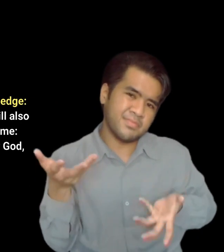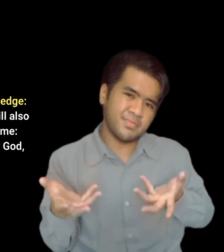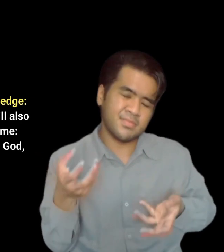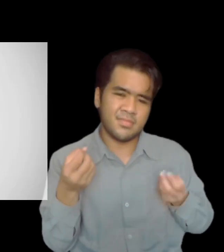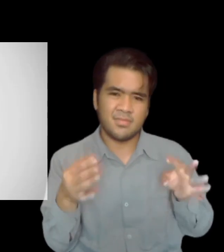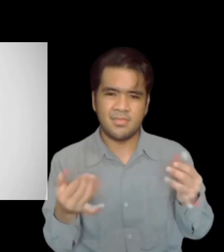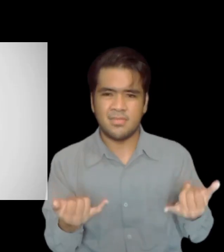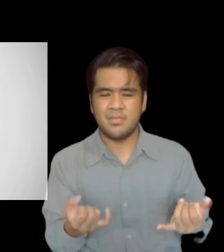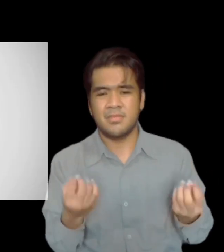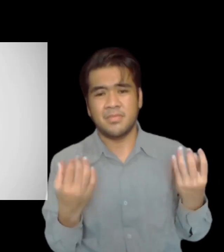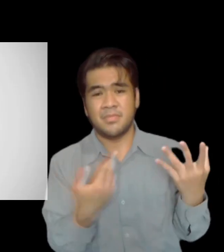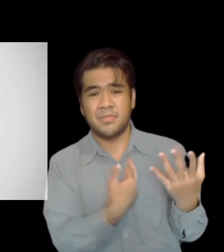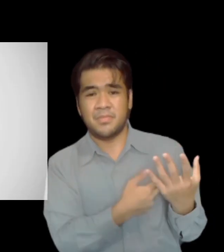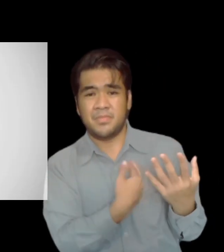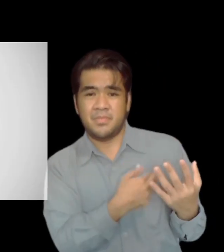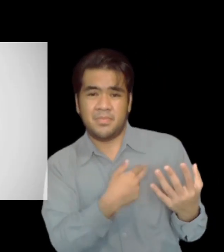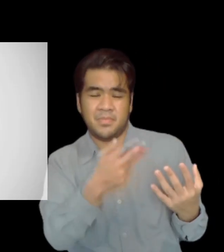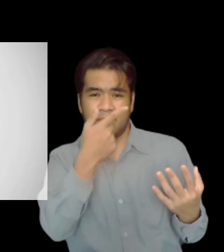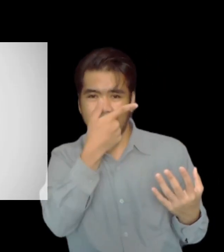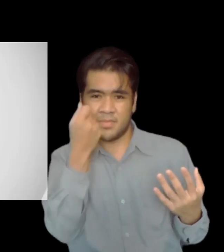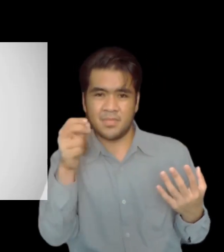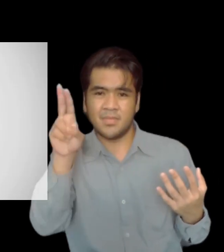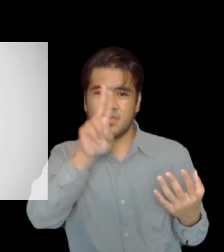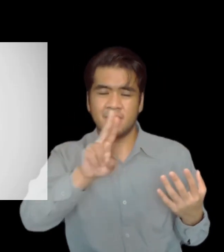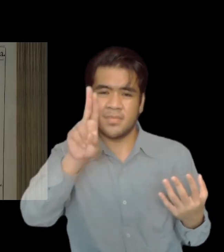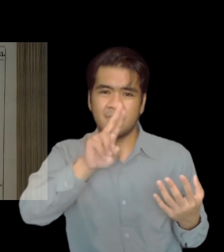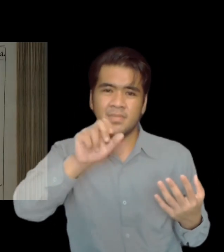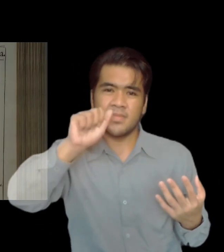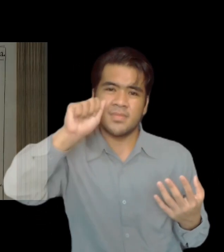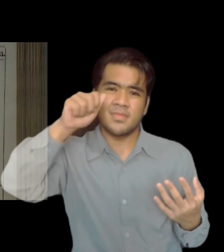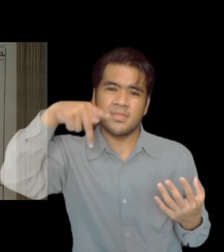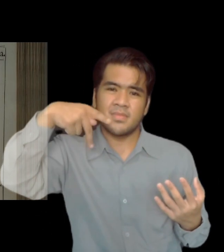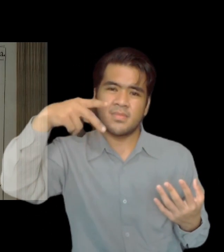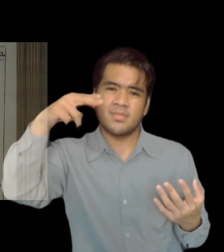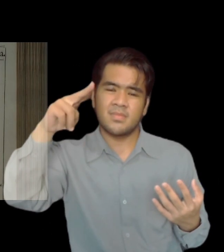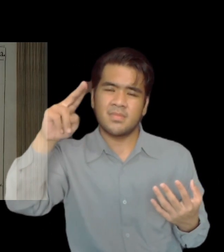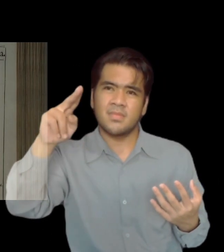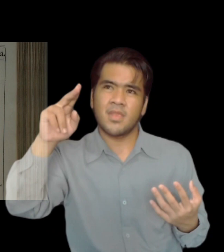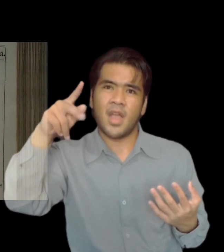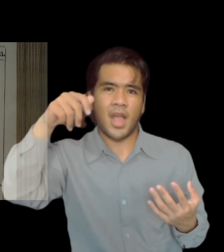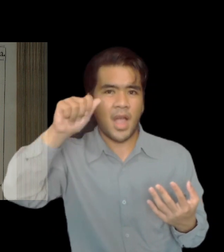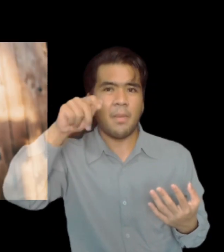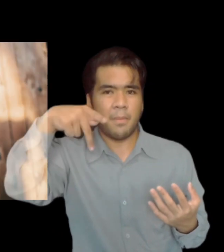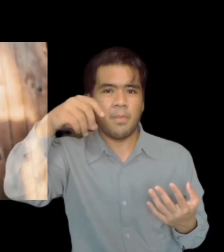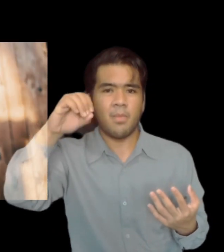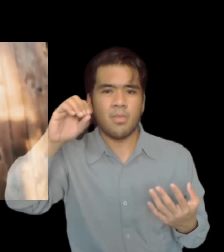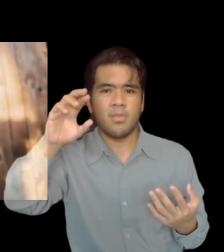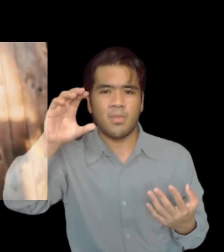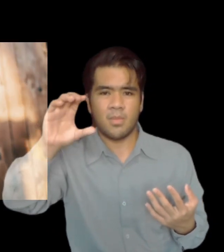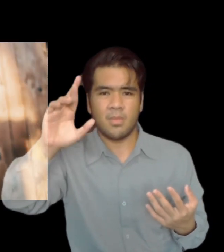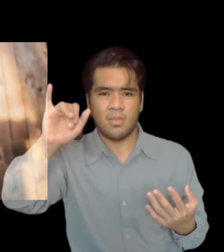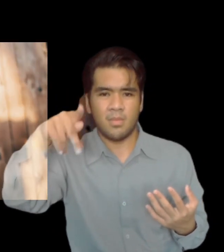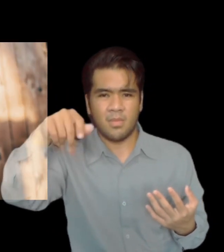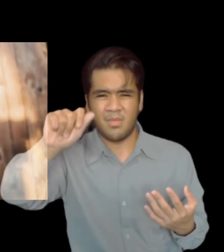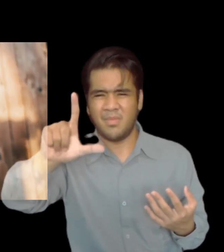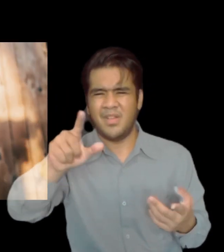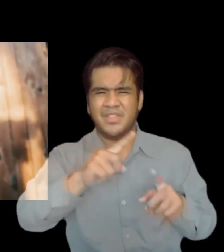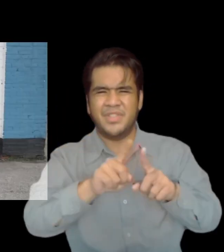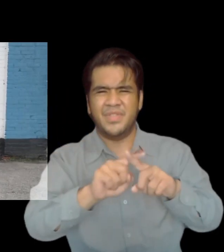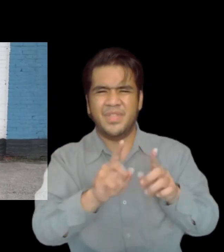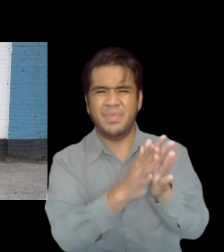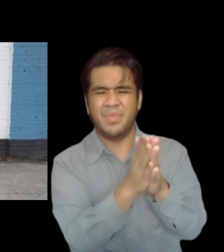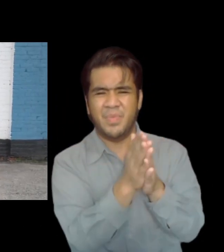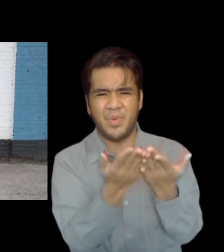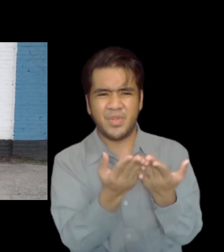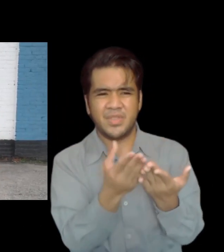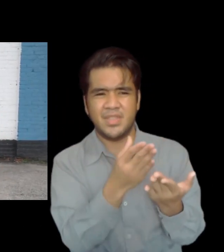ng Diyos. Isa sa mga dahilan sa pagdami ng mga relihiyon ay ang paggamit ng apocryphal books o extra biblical sources.